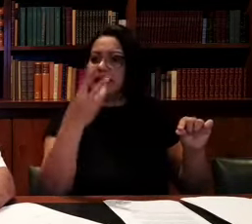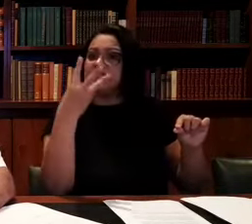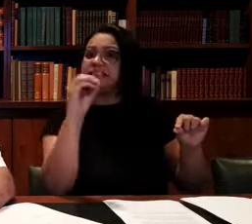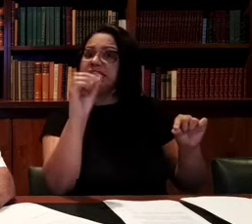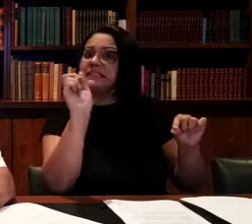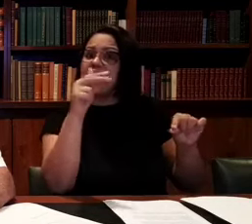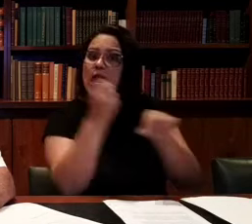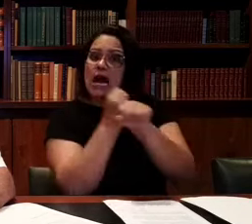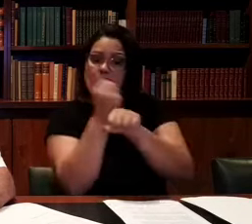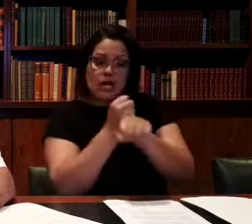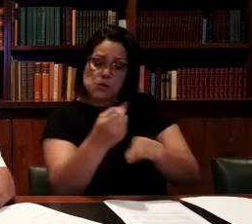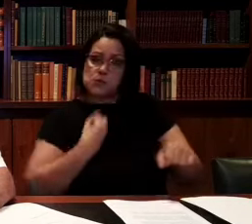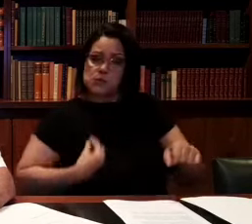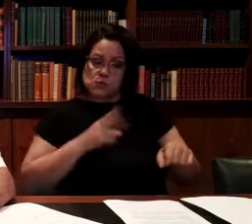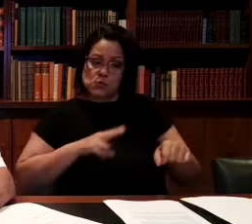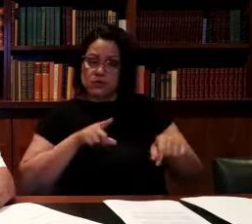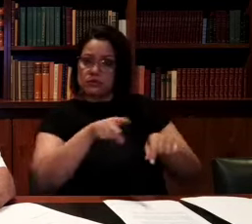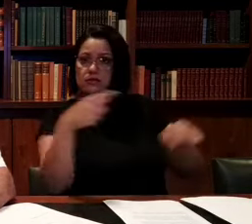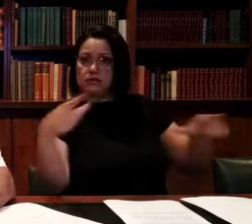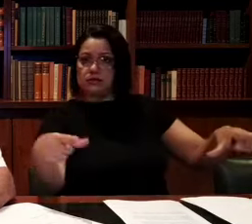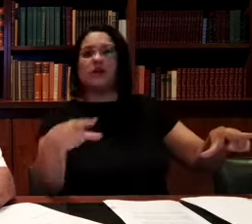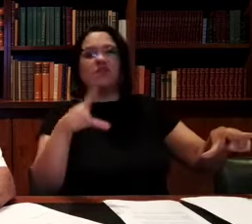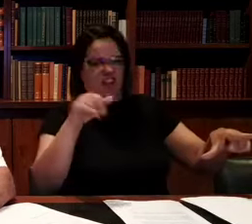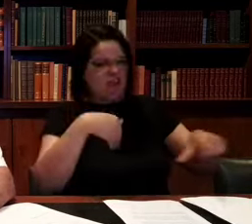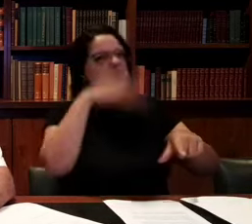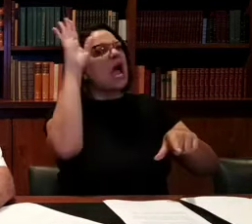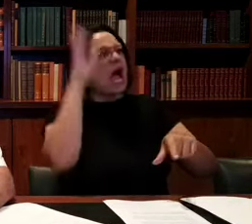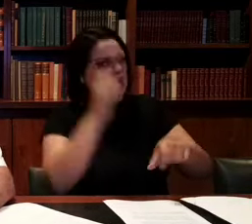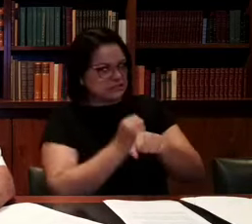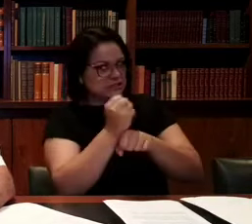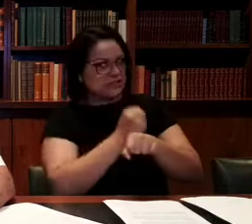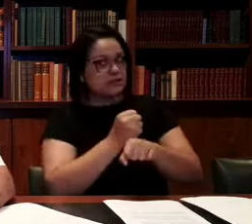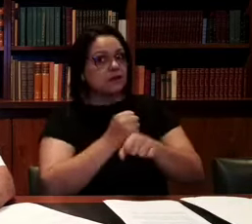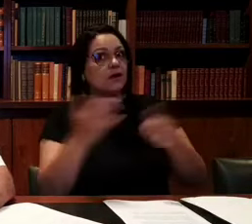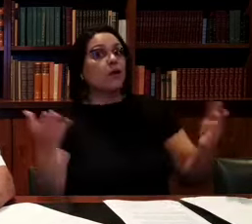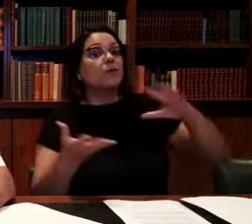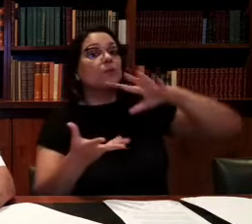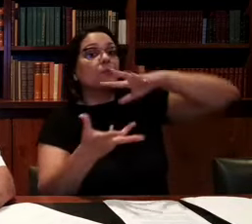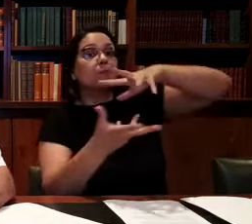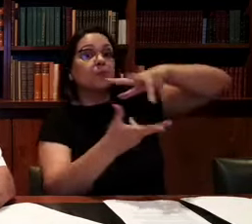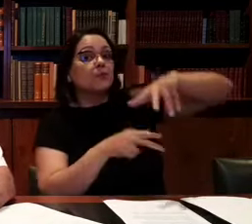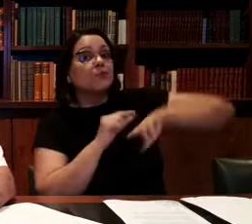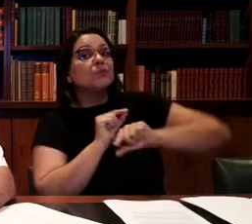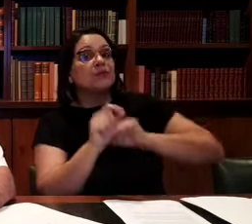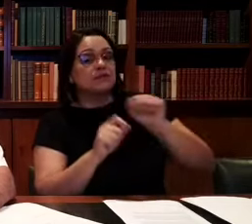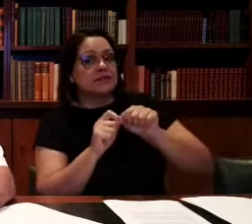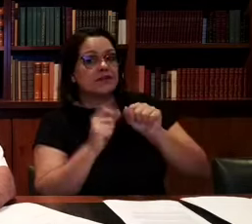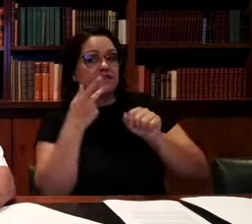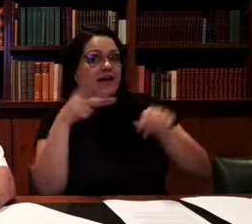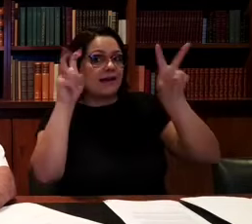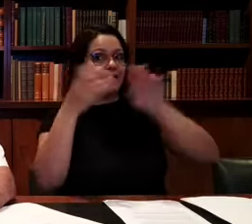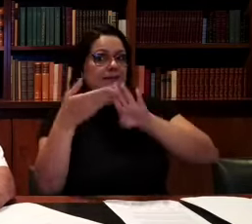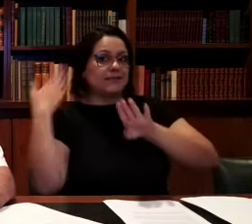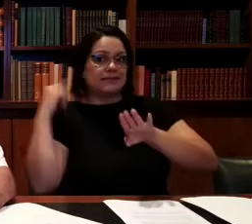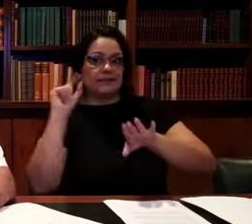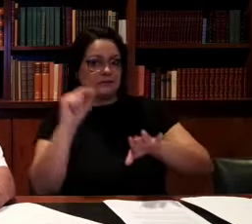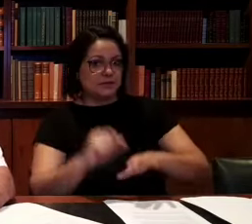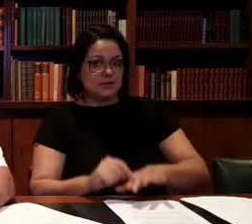atualmente 30 anos com trazer vamos com toda a certeza aumentar e uma coisa que o mundo tá terminando pessoal falava muito sobre isso